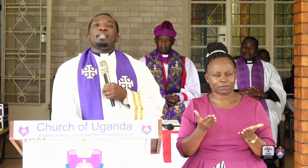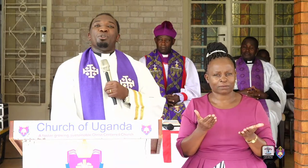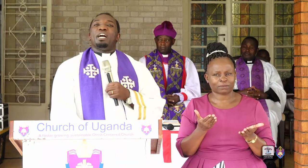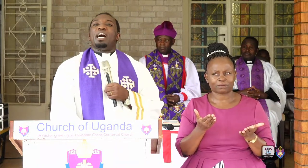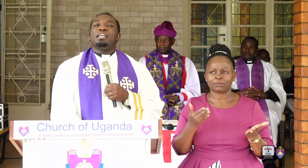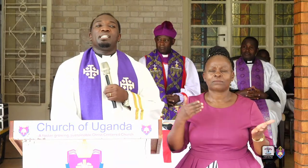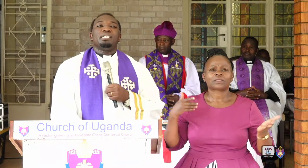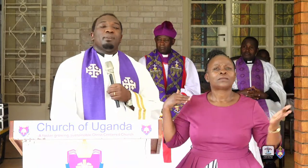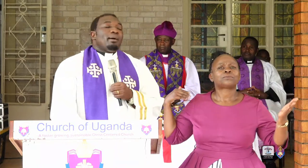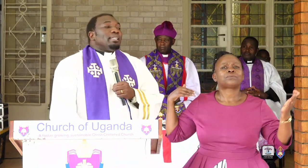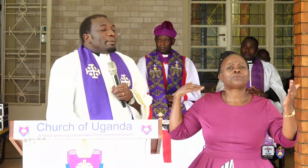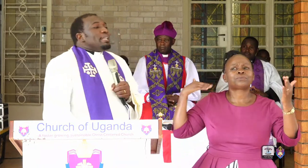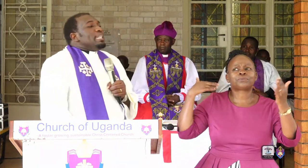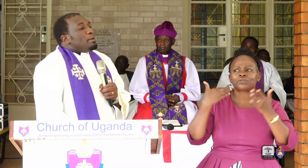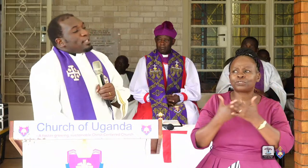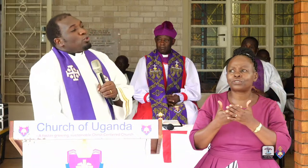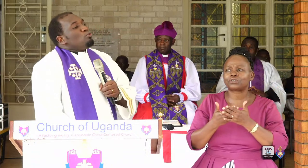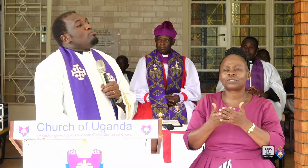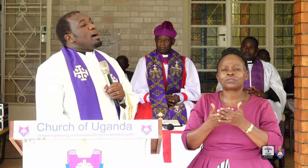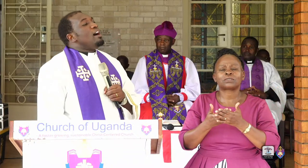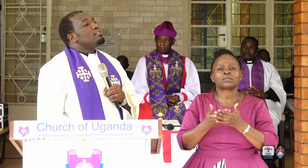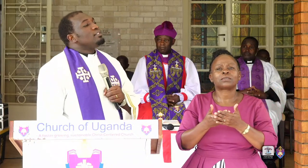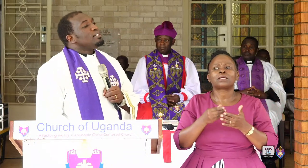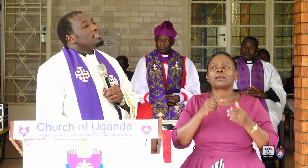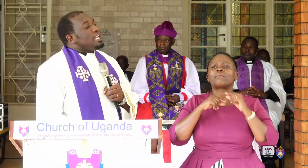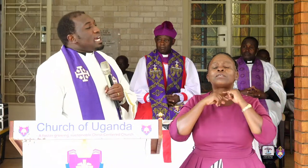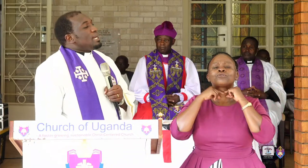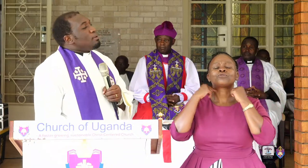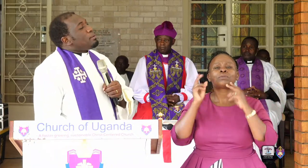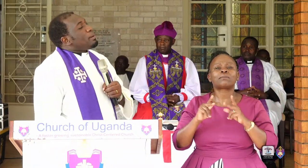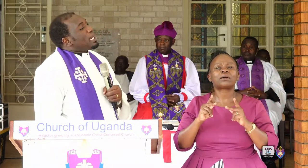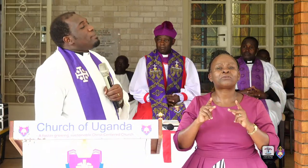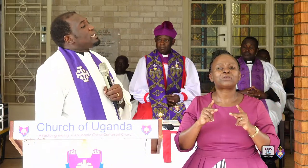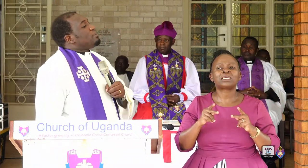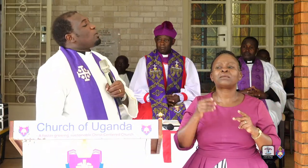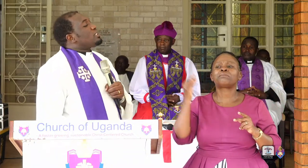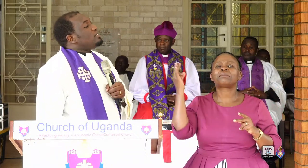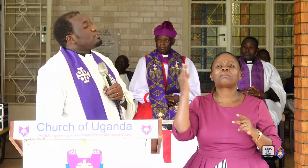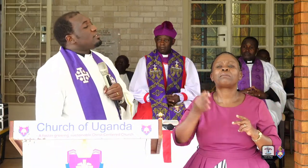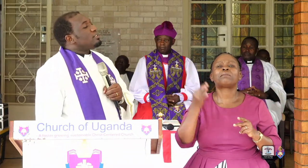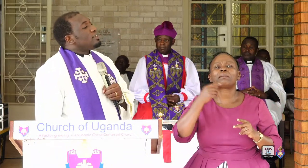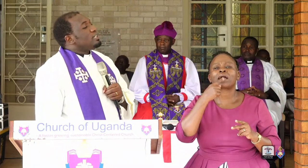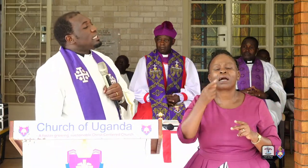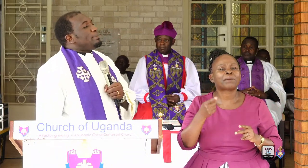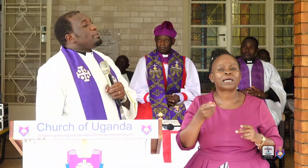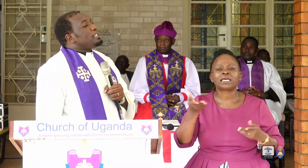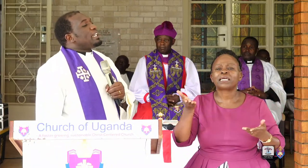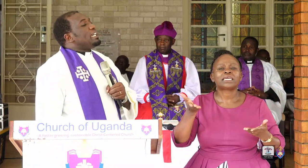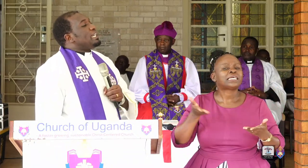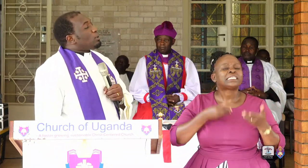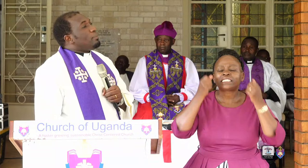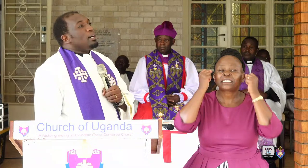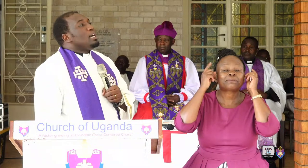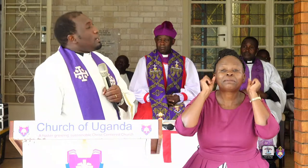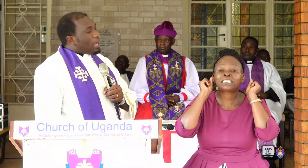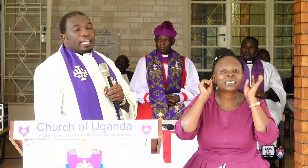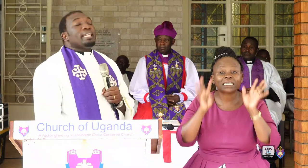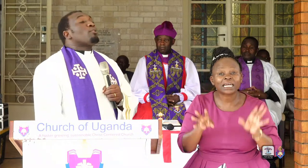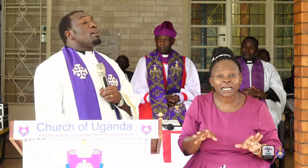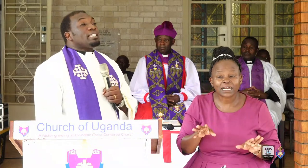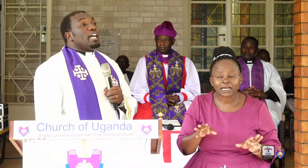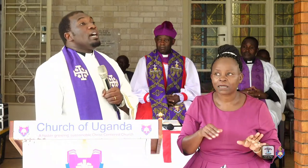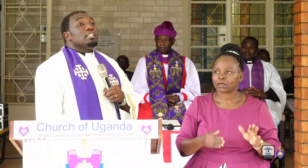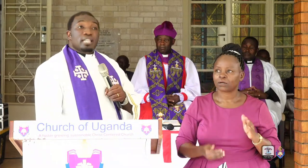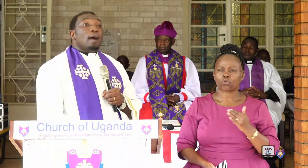Ng'ebbanga lyonna babadde balina be basumba naye nga nabo bye babagamba tebakola ki? Tebabitegeera. Kugamba akeera